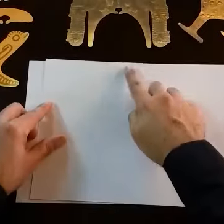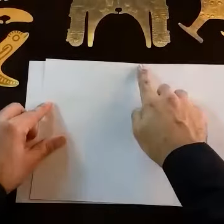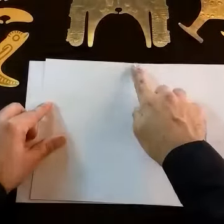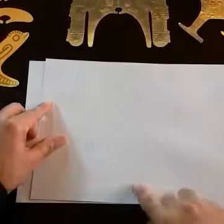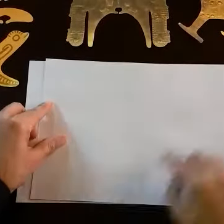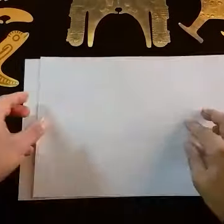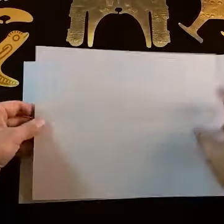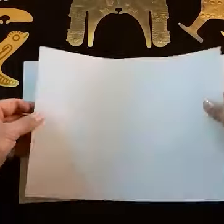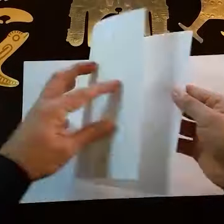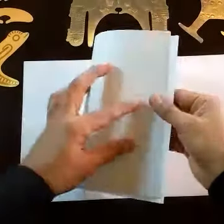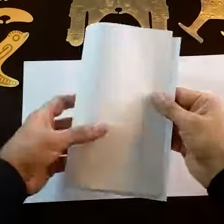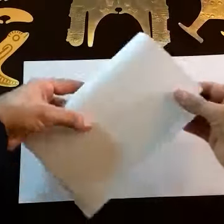Doblémosla por la mitad.